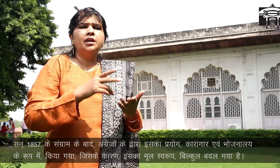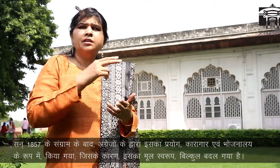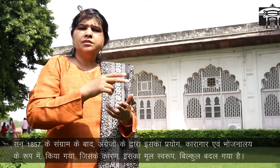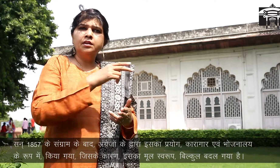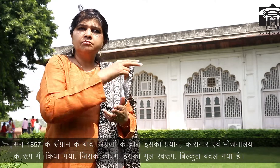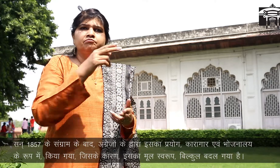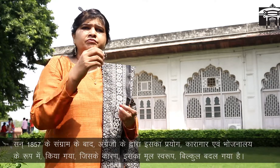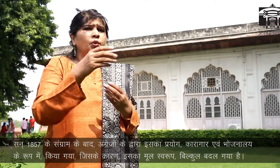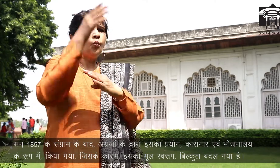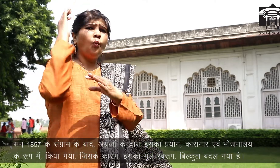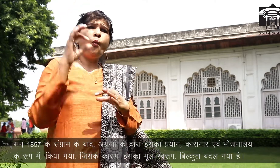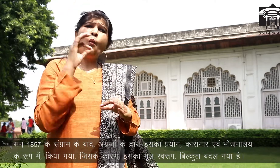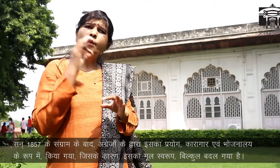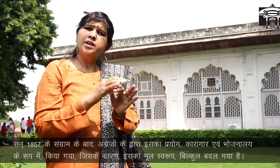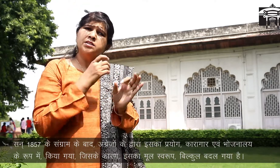इसका मूल स्वरूप बिल्कुल बदल गया है।